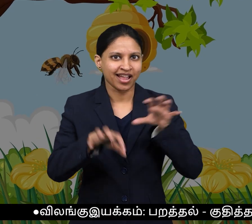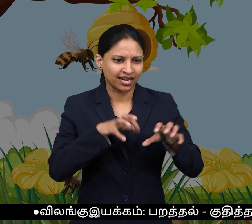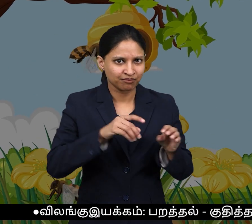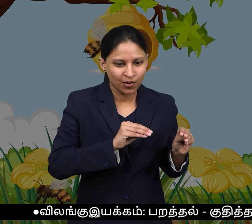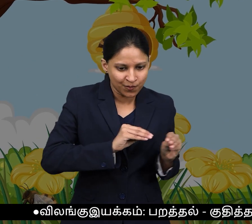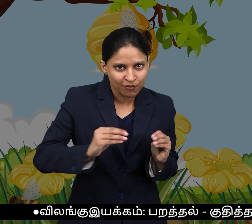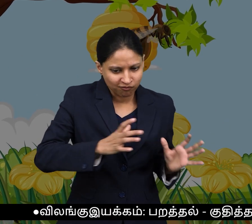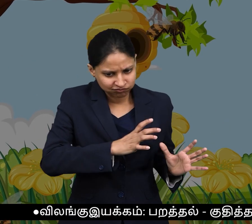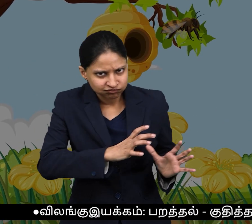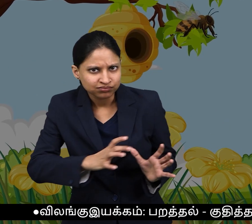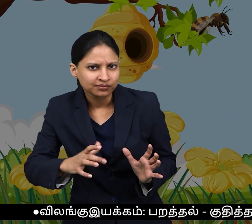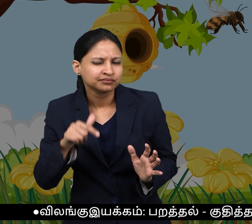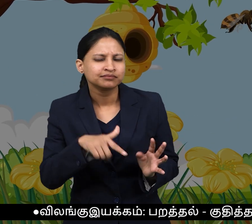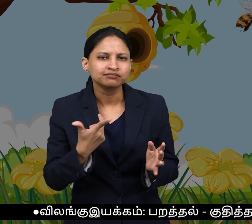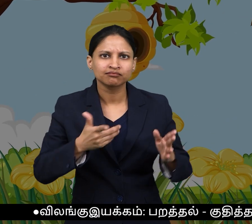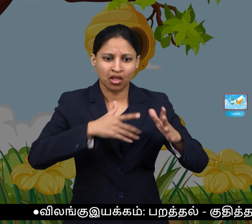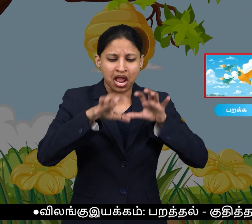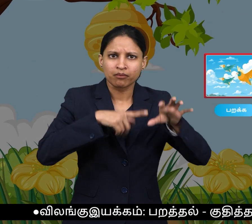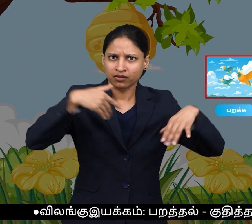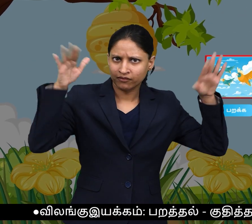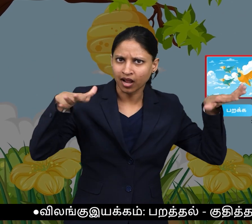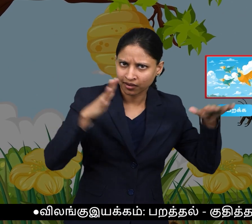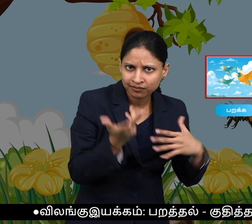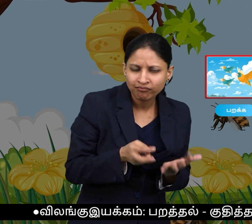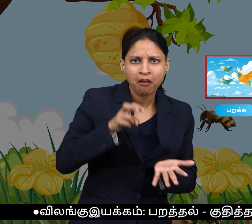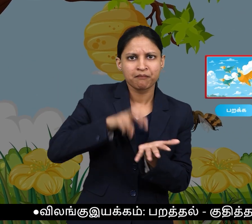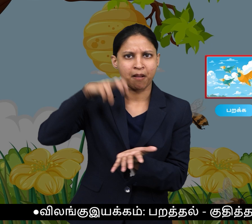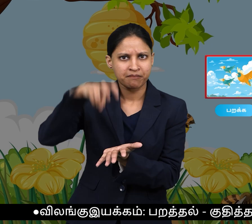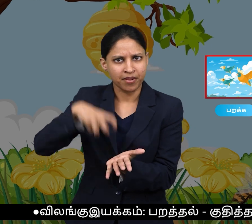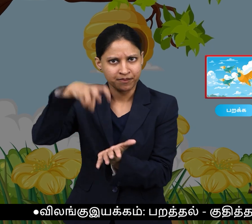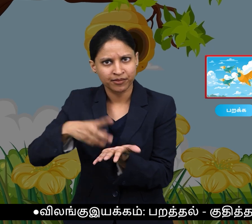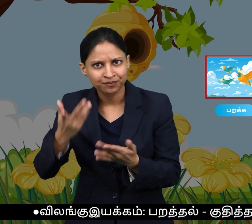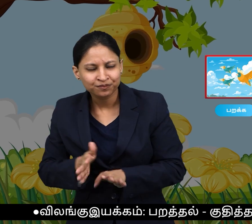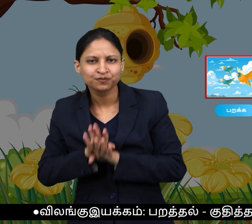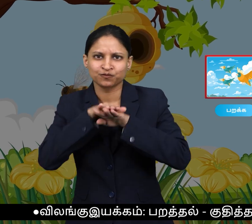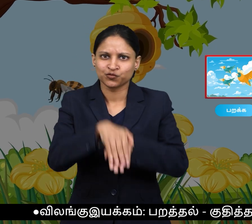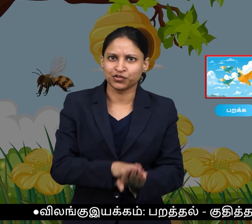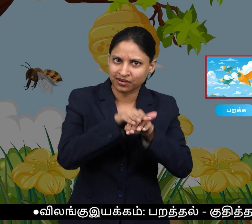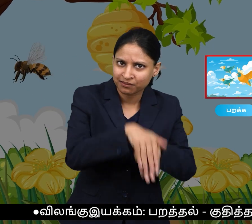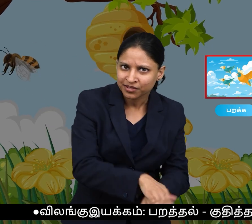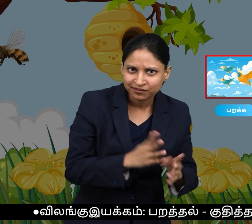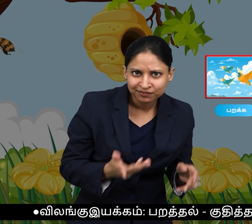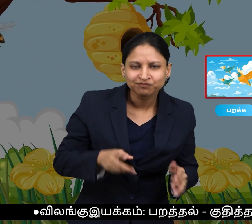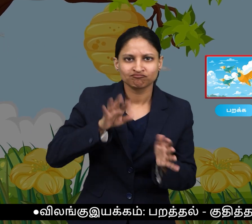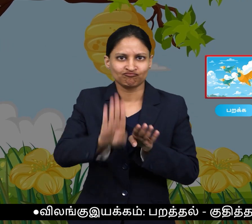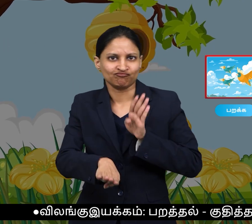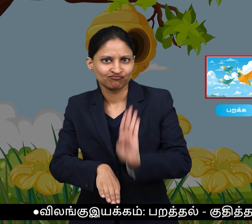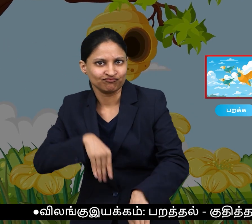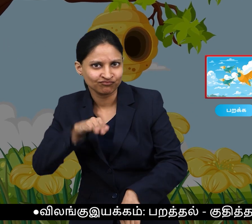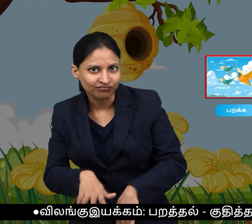விலங்கு இயக்கம் பறத்தல், குதித்தல், நீந்துதல், நடத்தல், ஊர்ந்து செல்லுதல்.